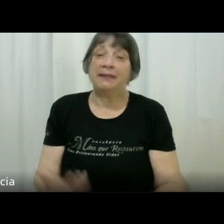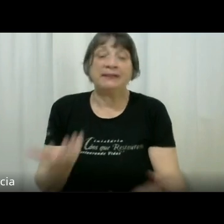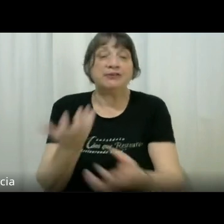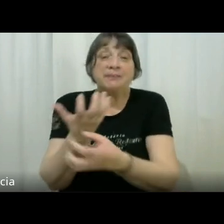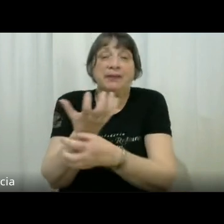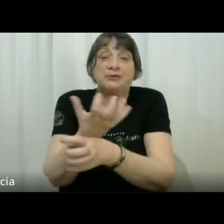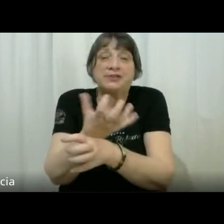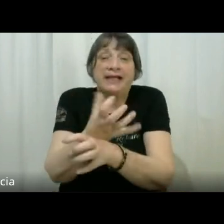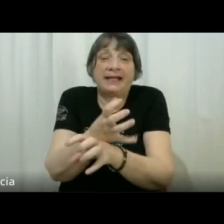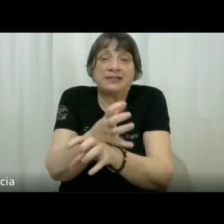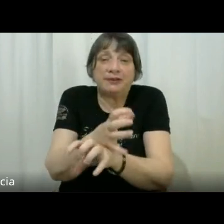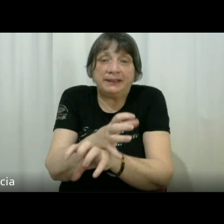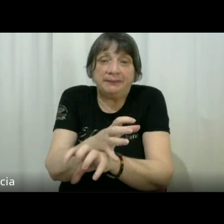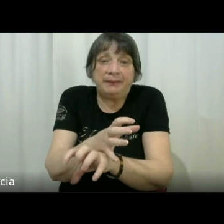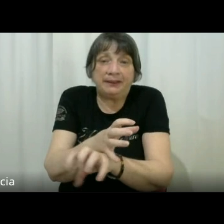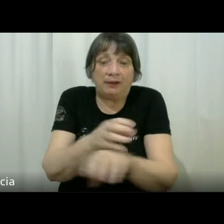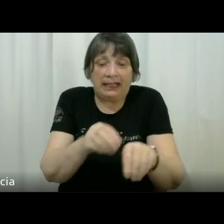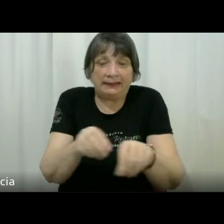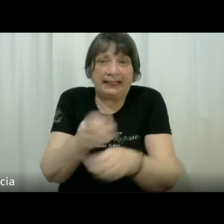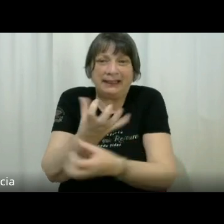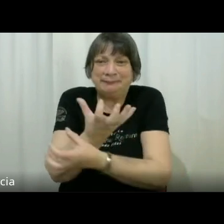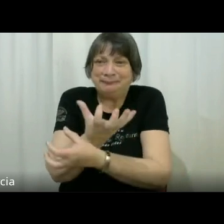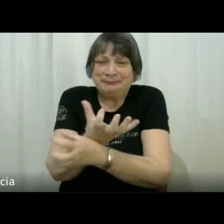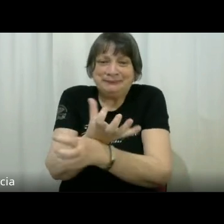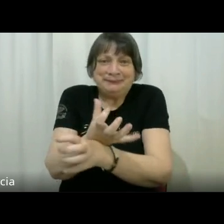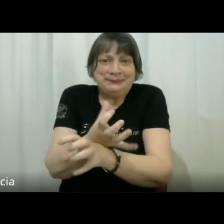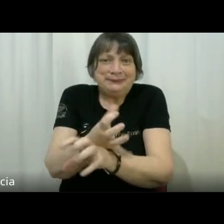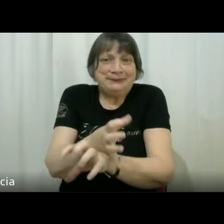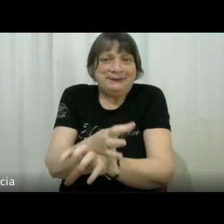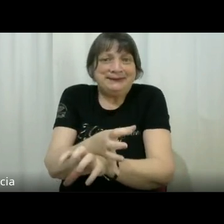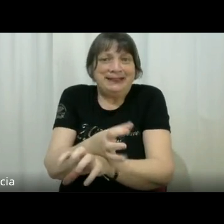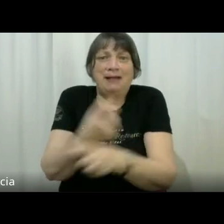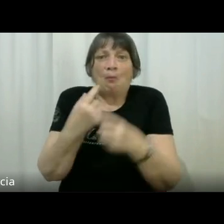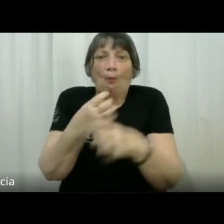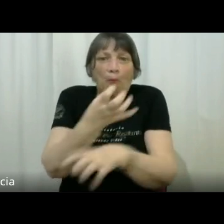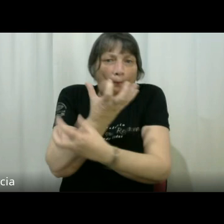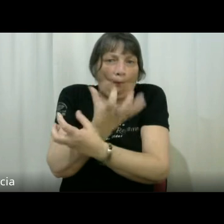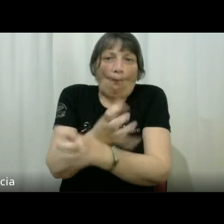Aí, de repente, você pode usar isso aqui também, ó, a terra.